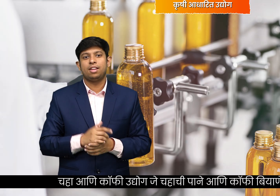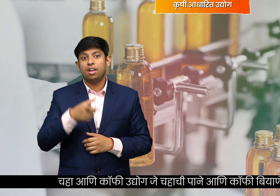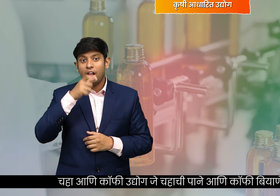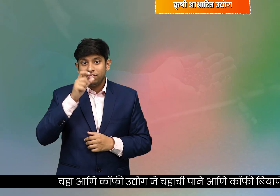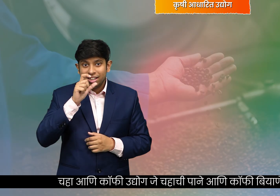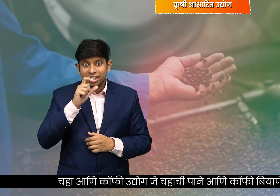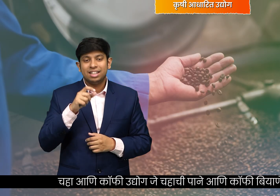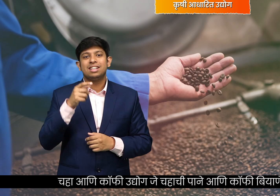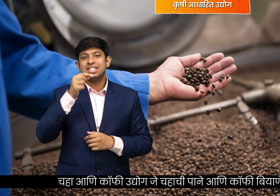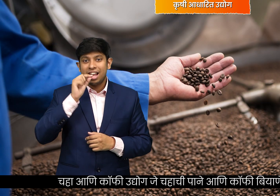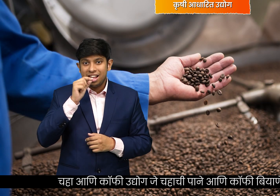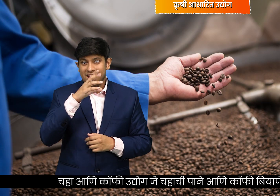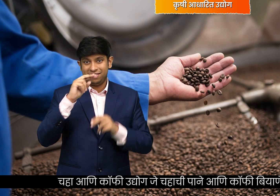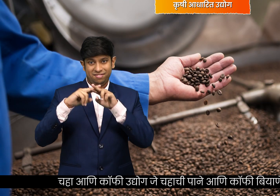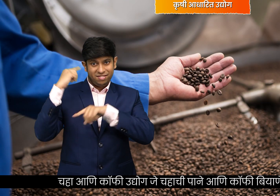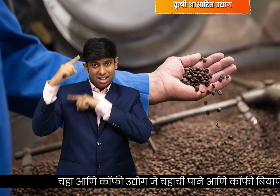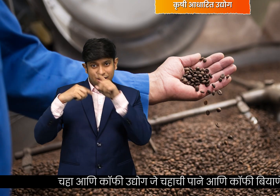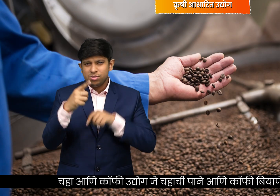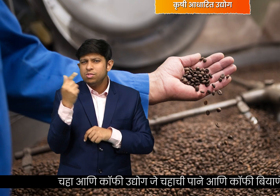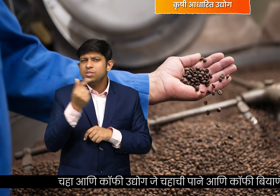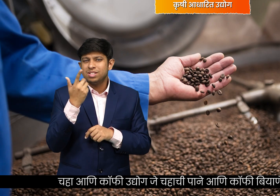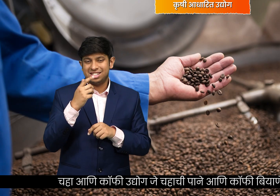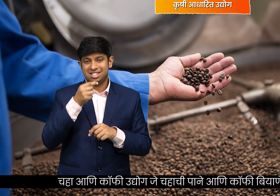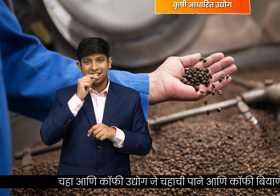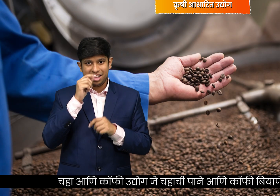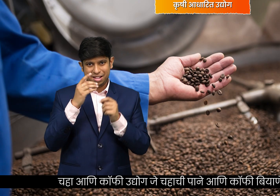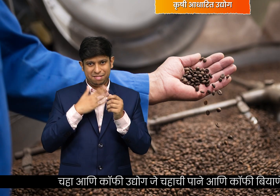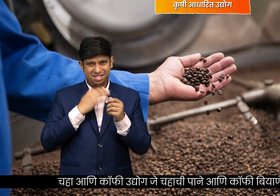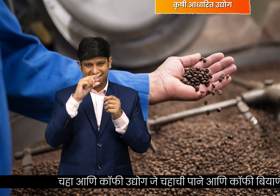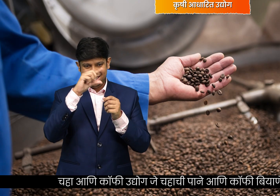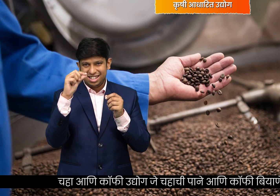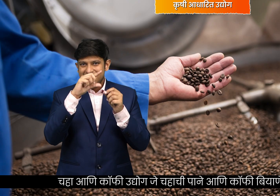चहा आणि कॉफी उद्योग जे चहाची पाने आणि कॉफी बियाणे वापरतात.